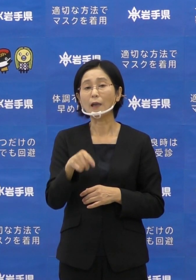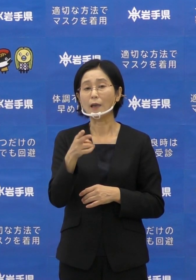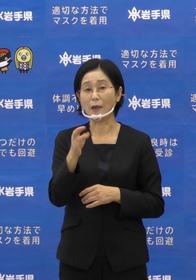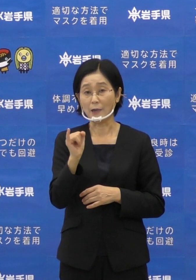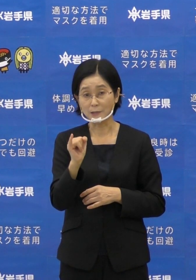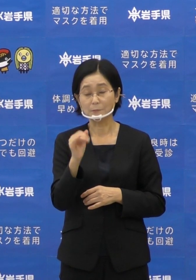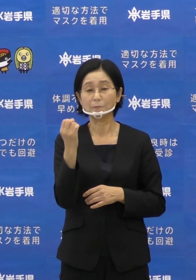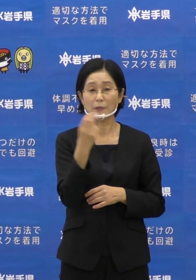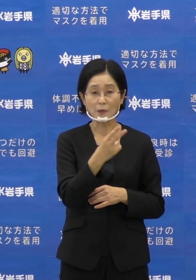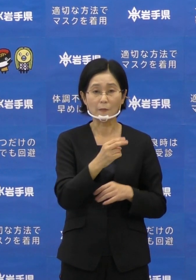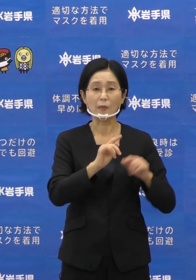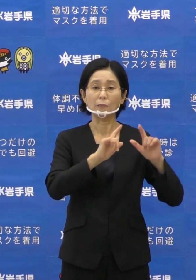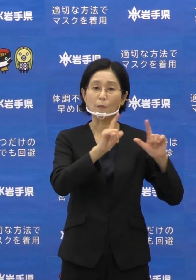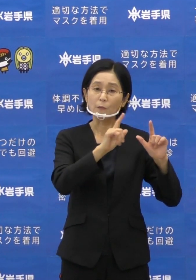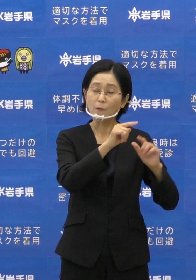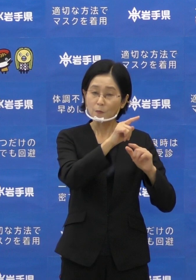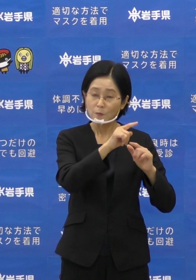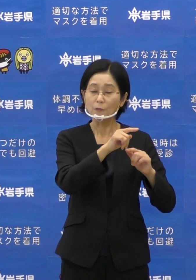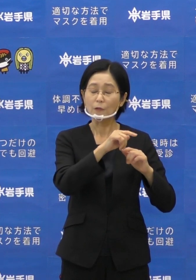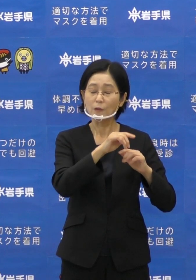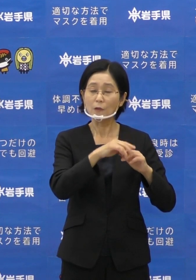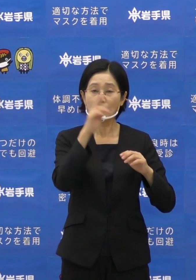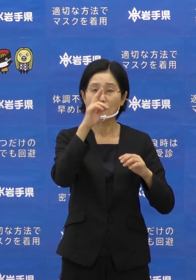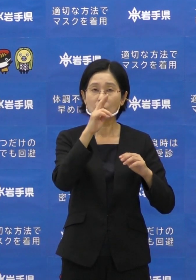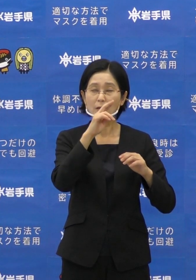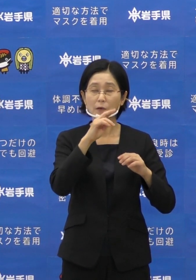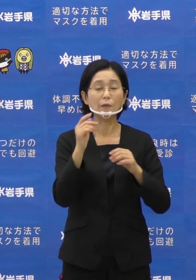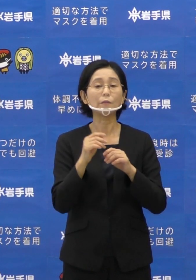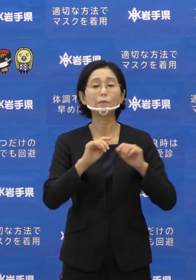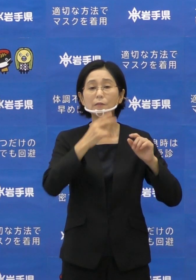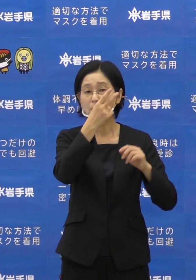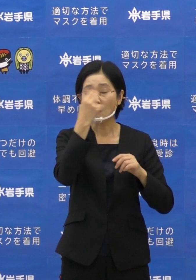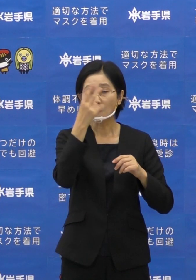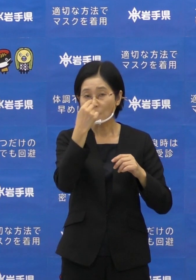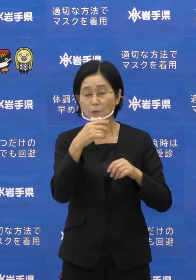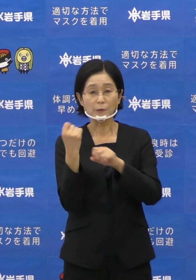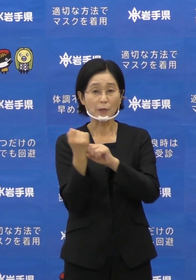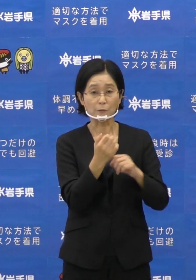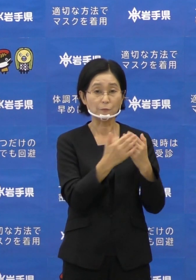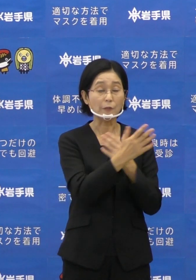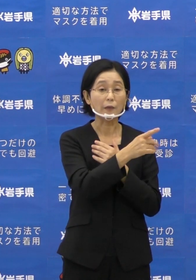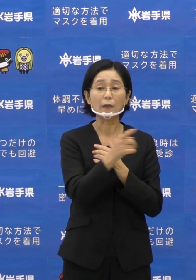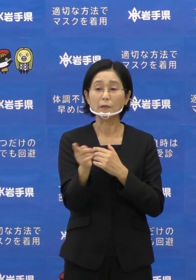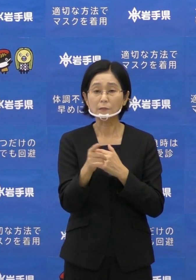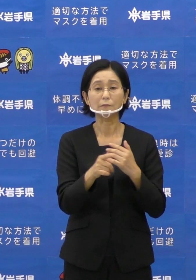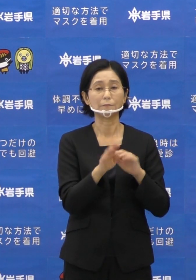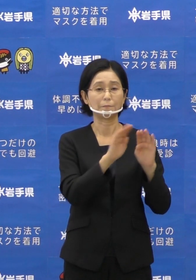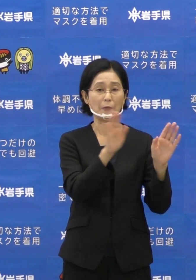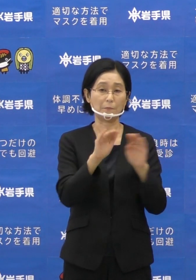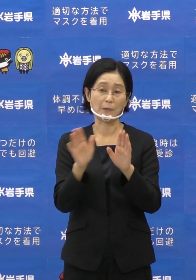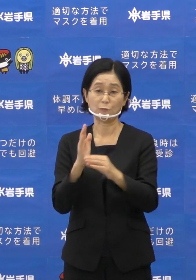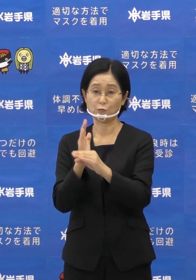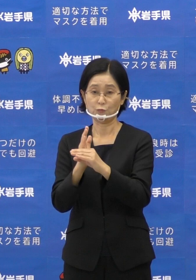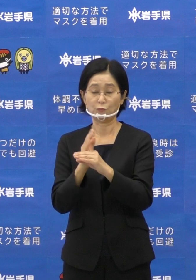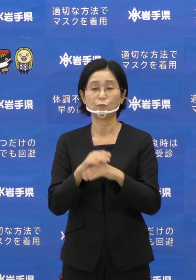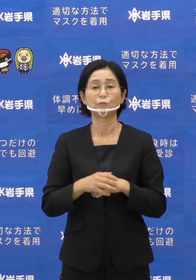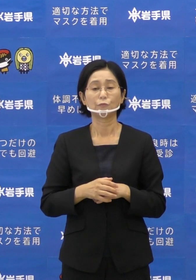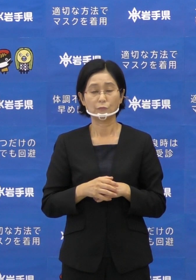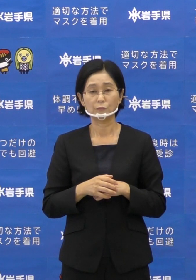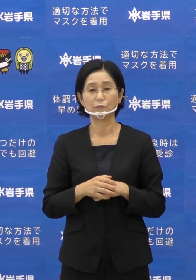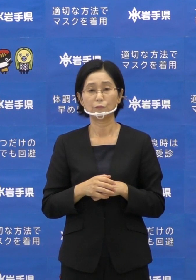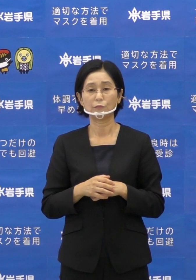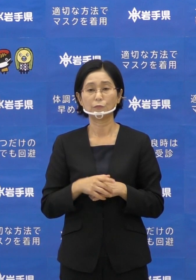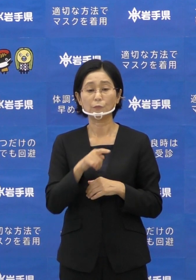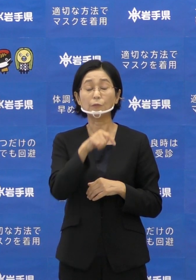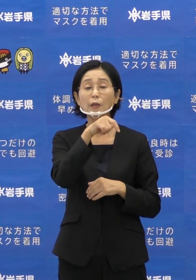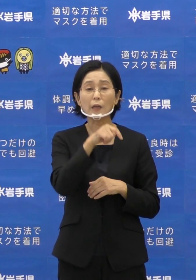まあ、実際に参加している学校の中でも、コロナ陽性が確認されて辞退する学校があったり、あ